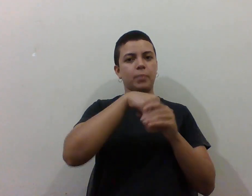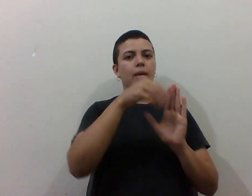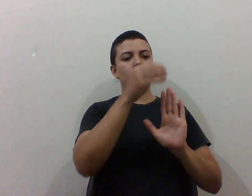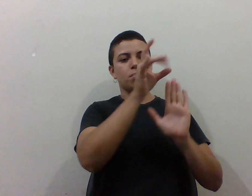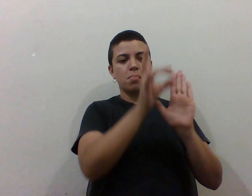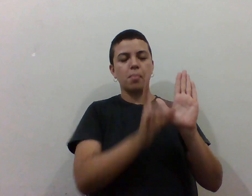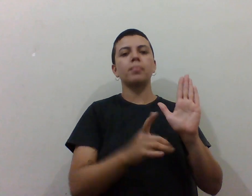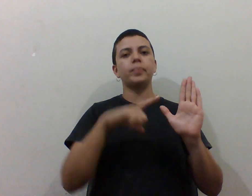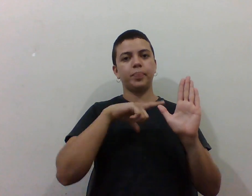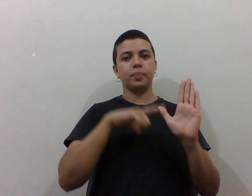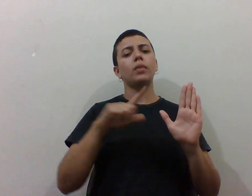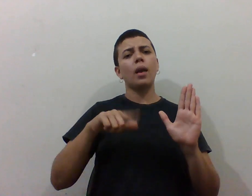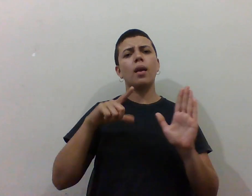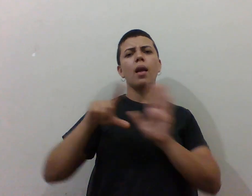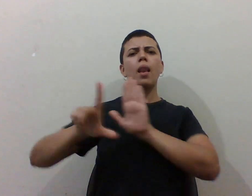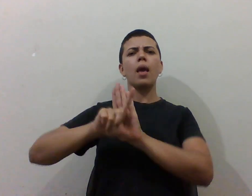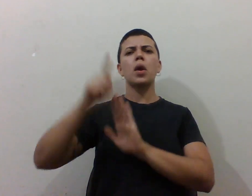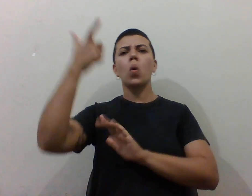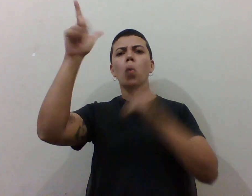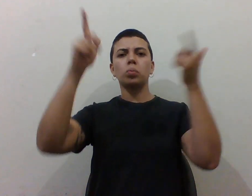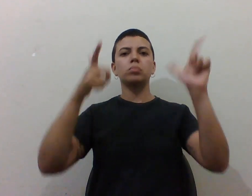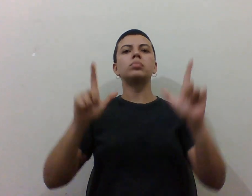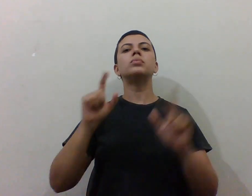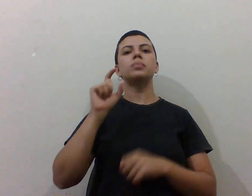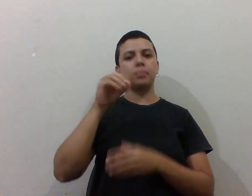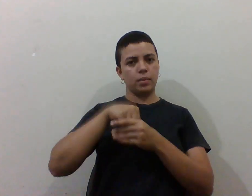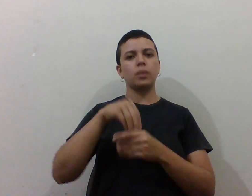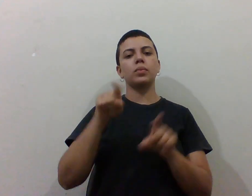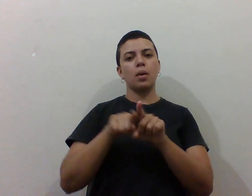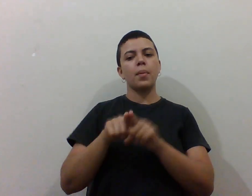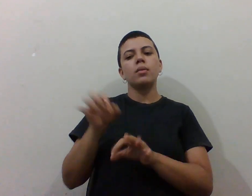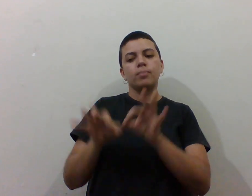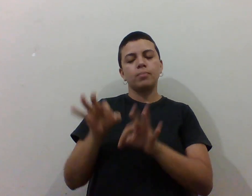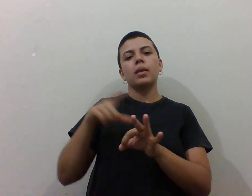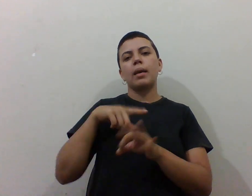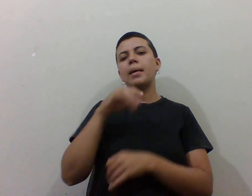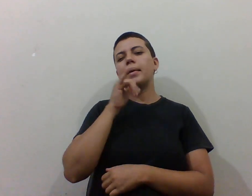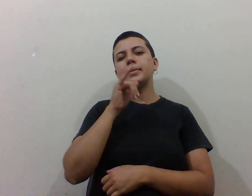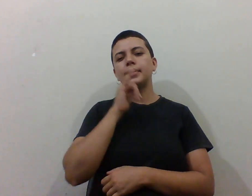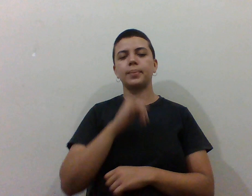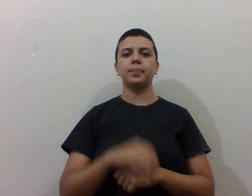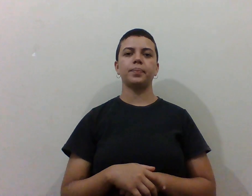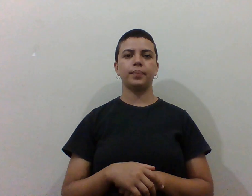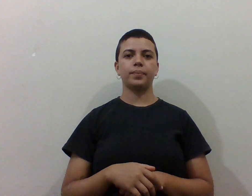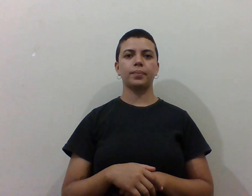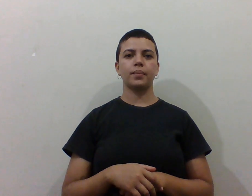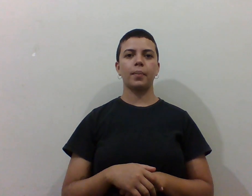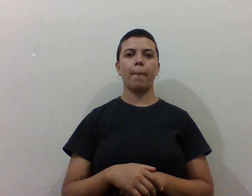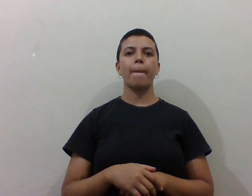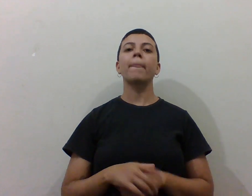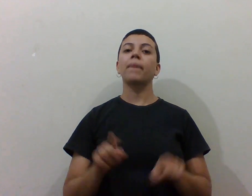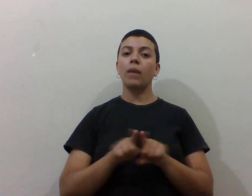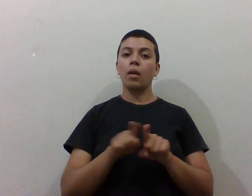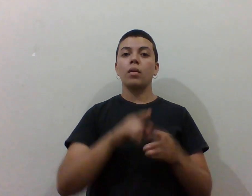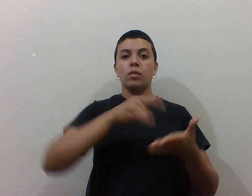legislações que estão abaixo dela dentro do sistema jurídico, nós também temos o reconhecimento de direitos fundamentais específicos. Então,